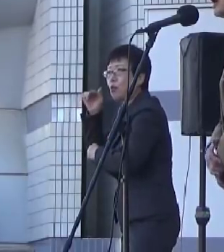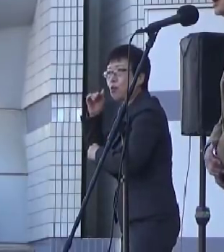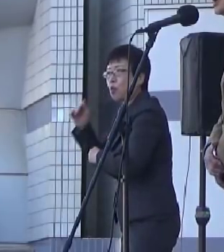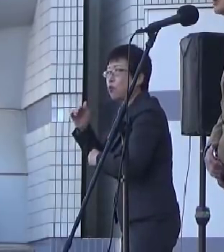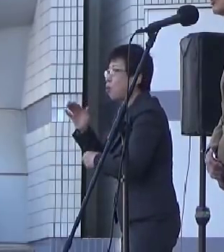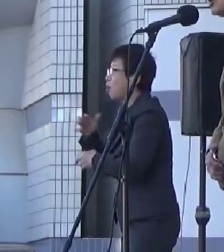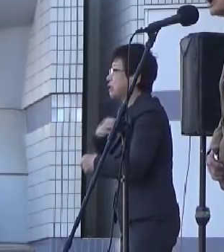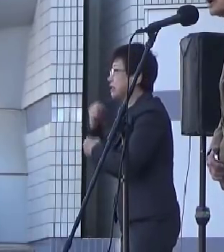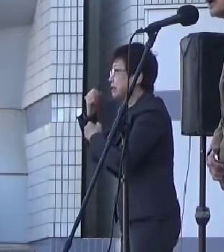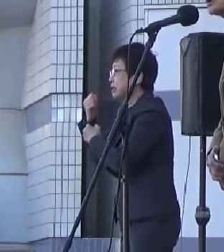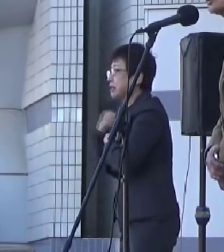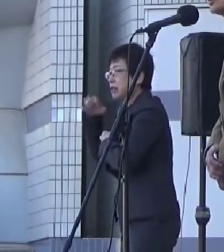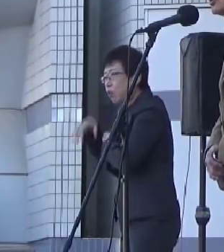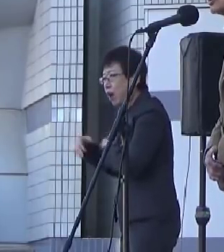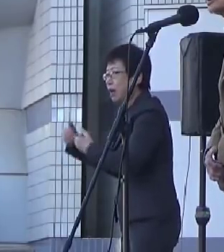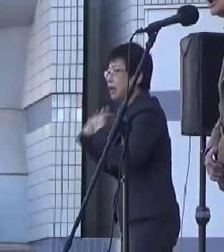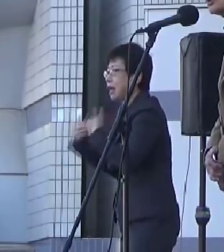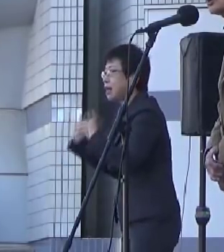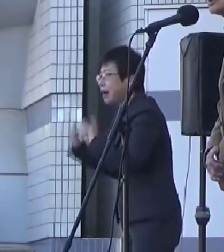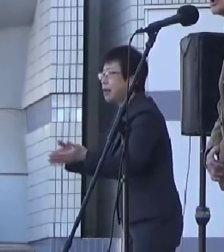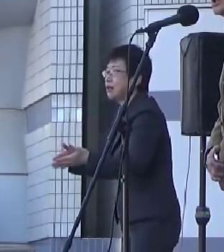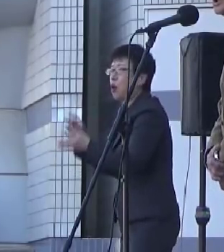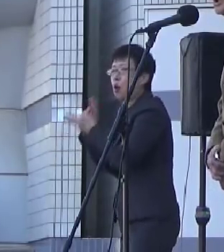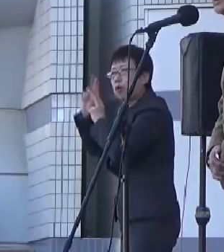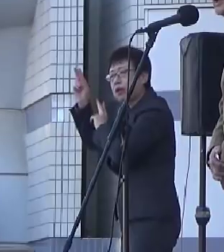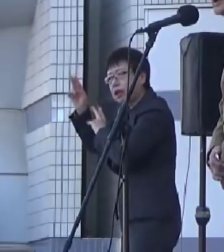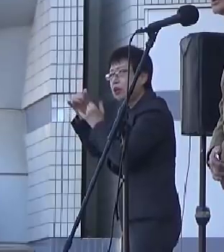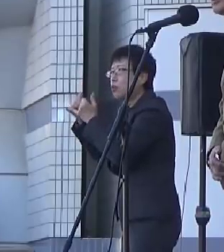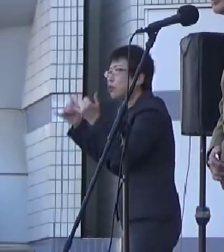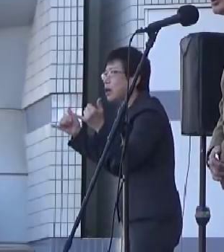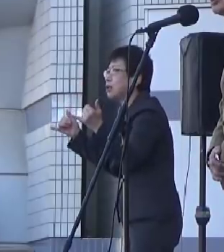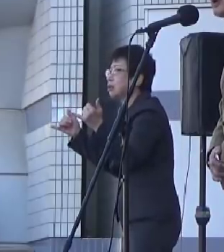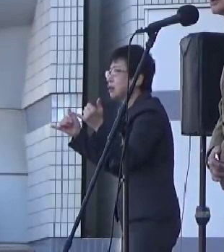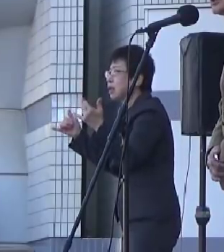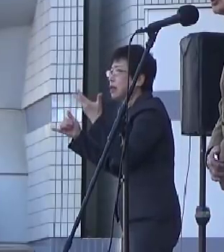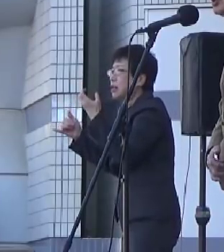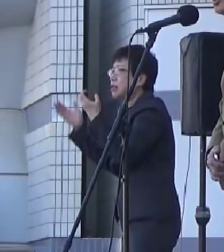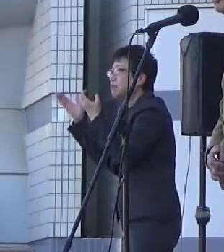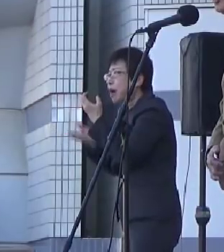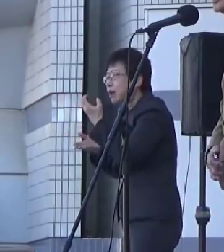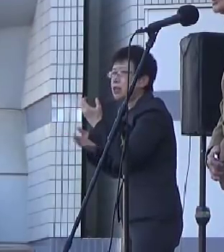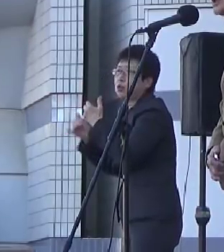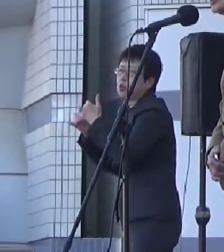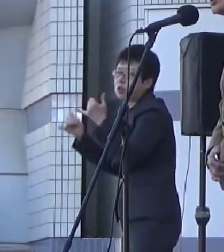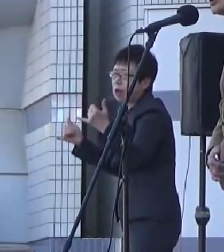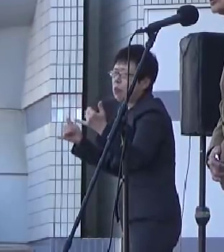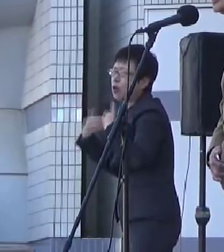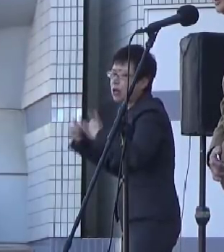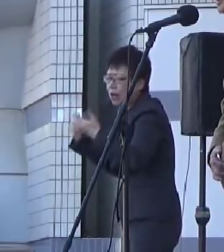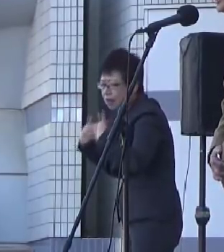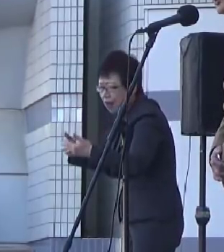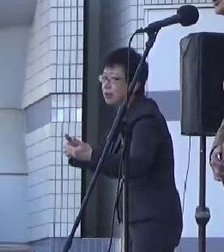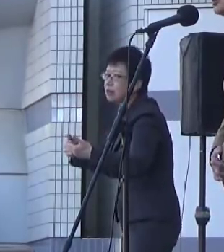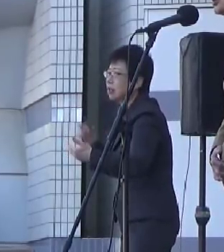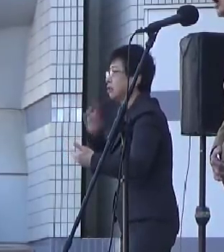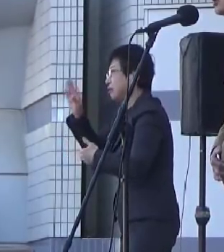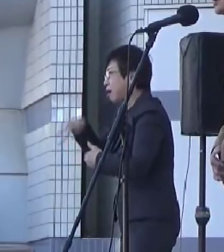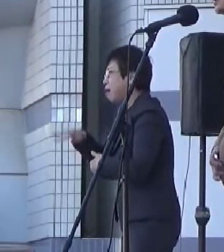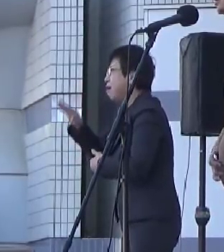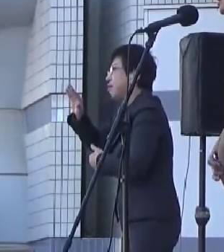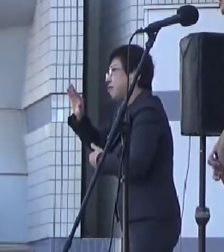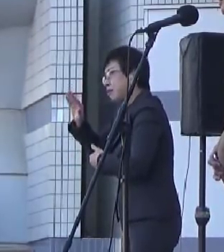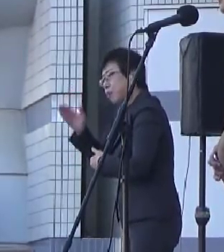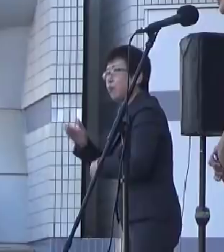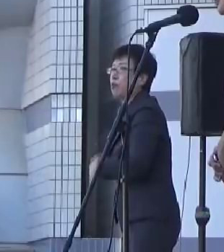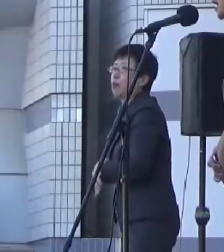辺野古の基地はもういらない。沖縄の人たちが70数%ももういらないと言ってる。それでもな